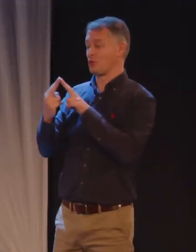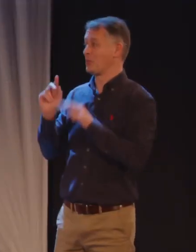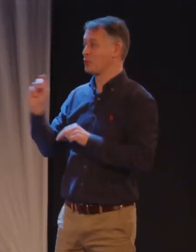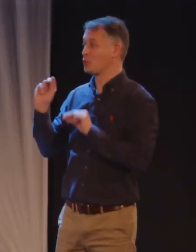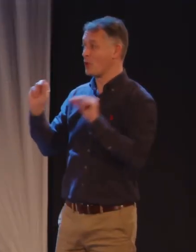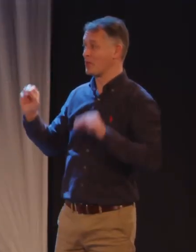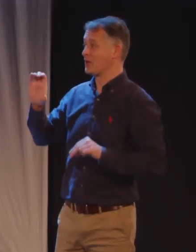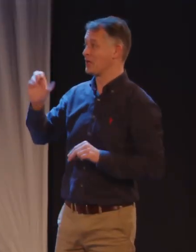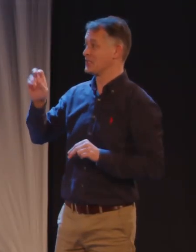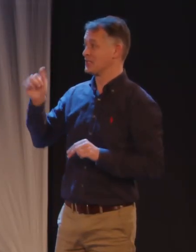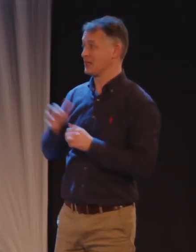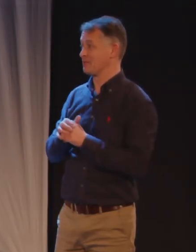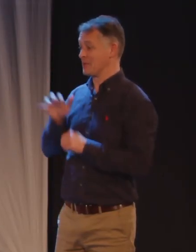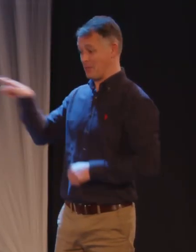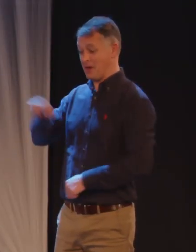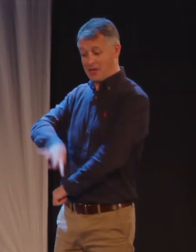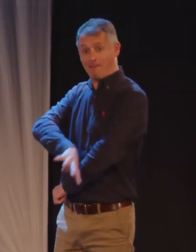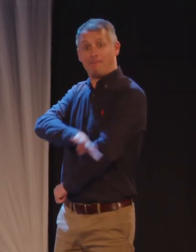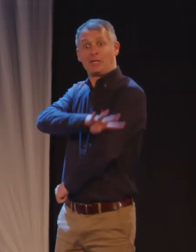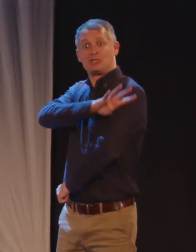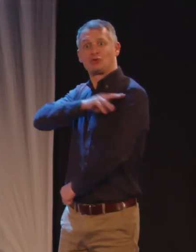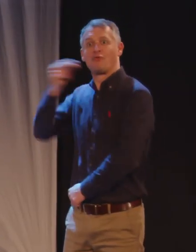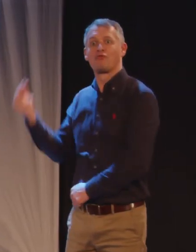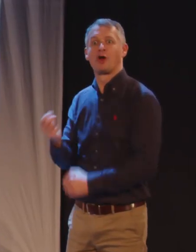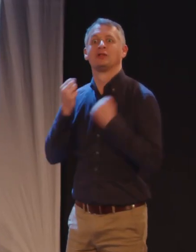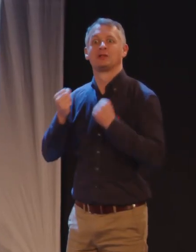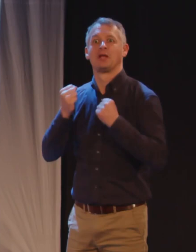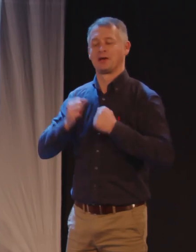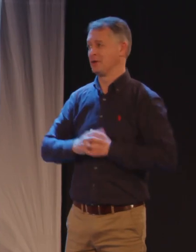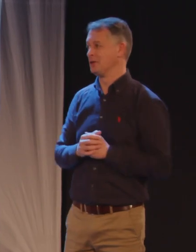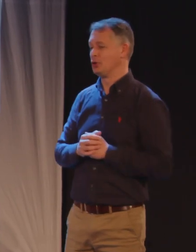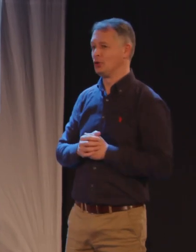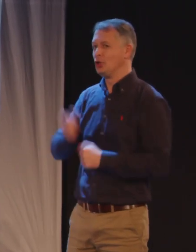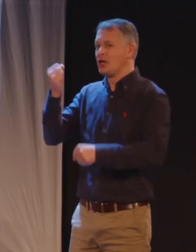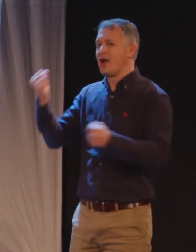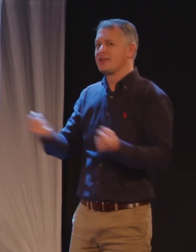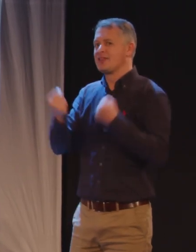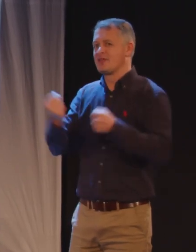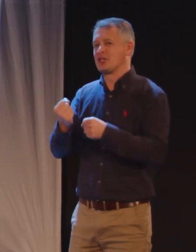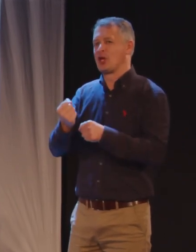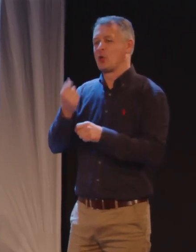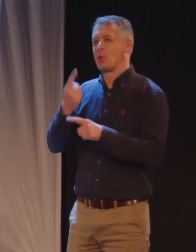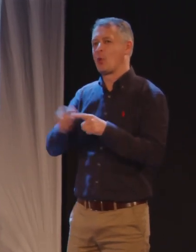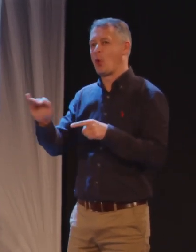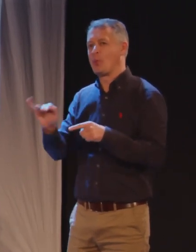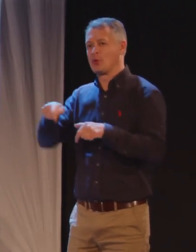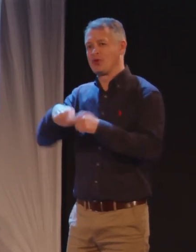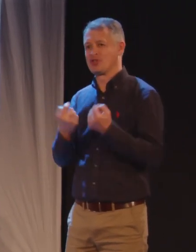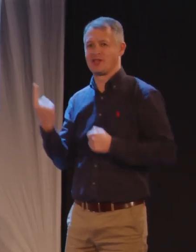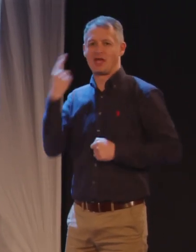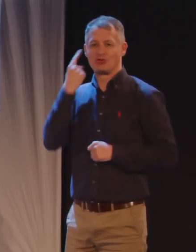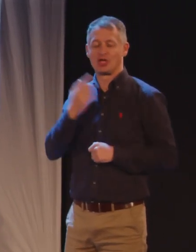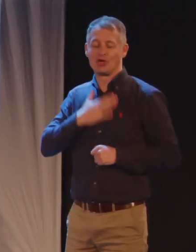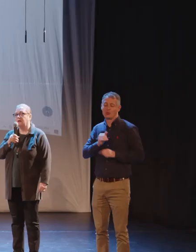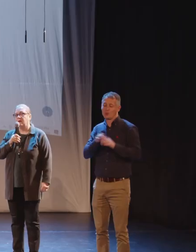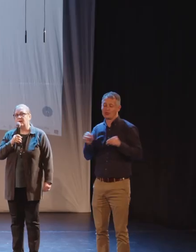M-a impresionat foarte, foarte tare lucru cu copiii cu deficiență de auz. Mi-am dorit foarte tare să-i